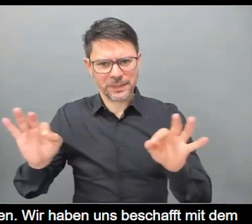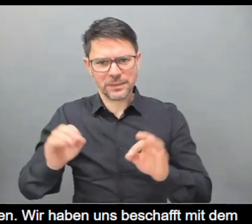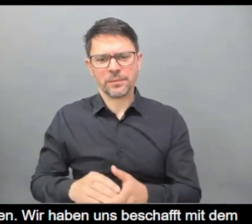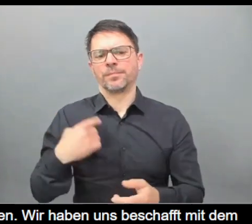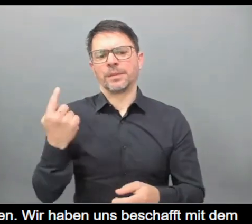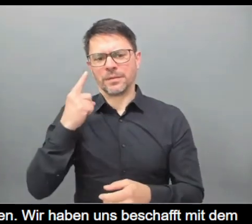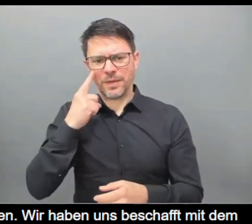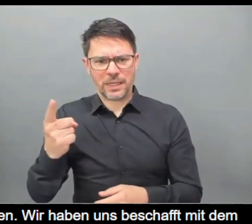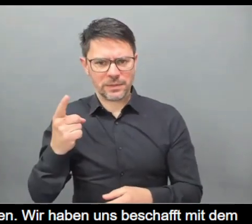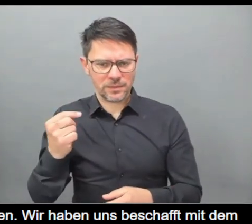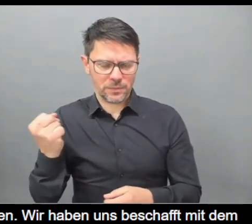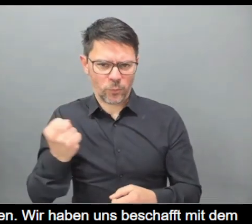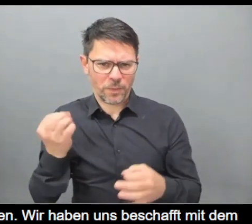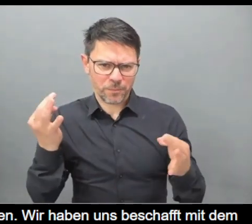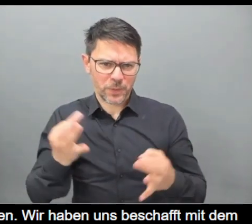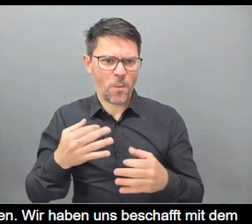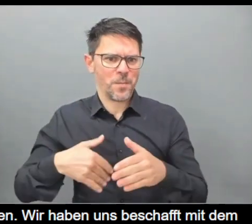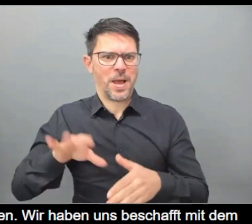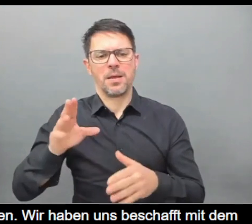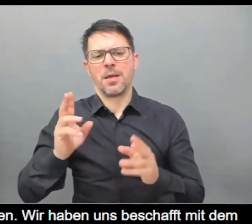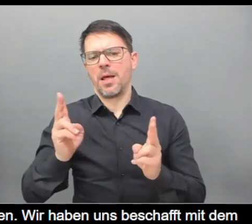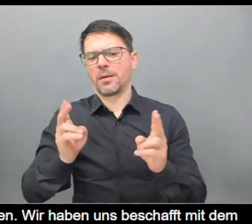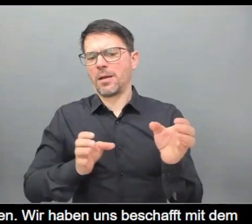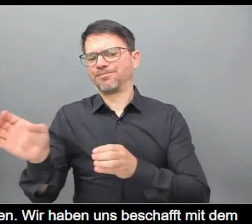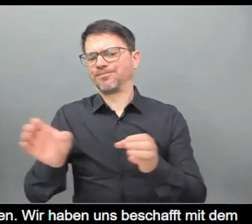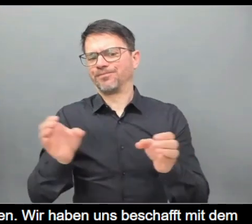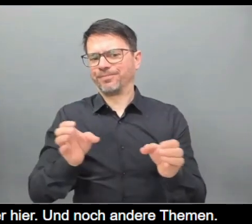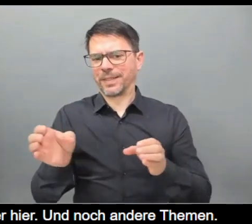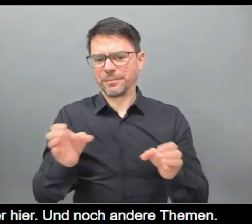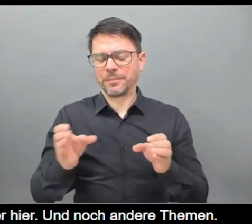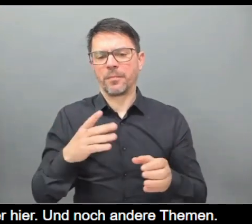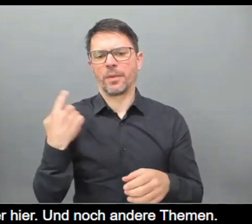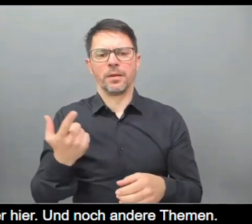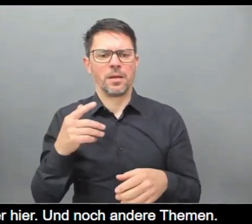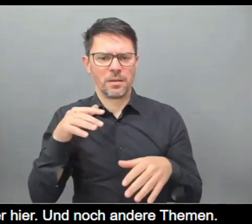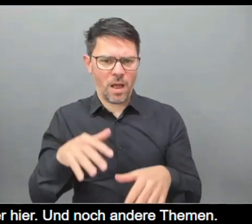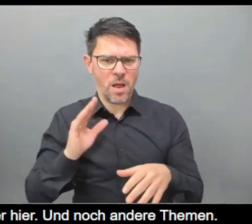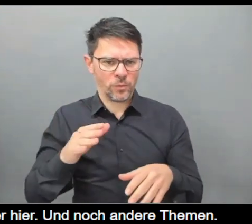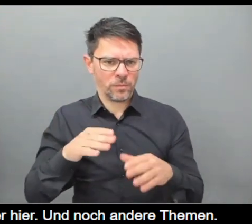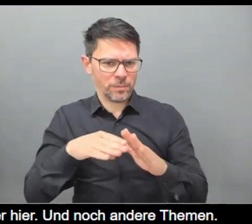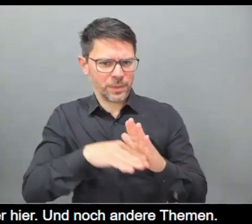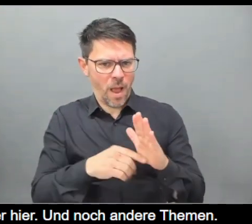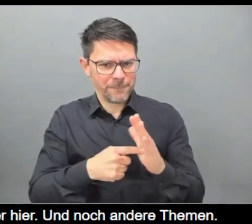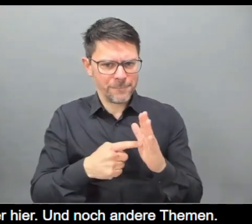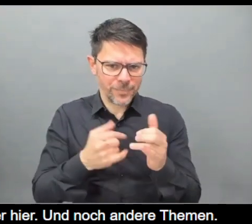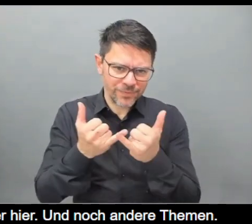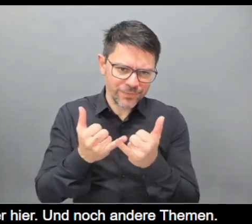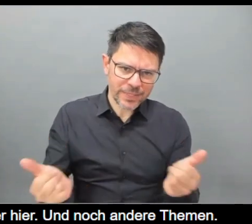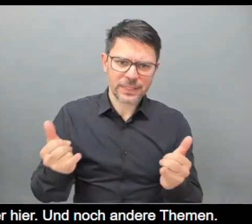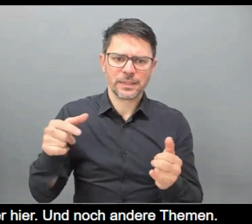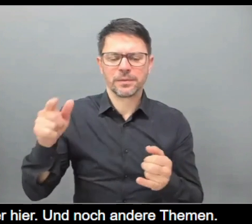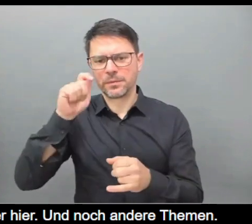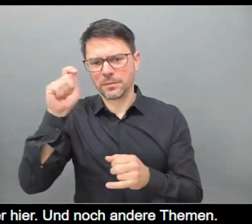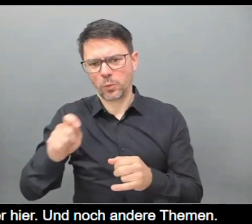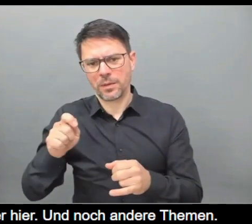wir wissen auch, dass derartige Maßnahmen häufig erst mit zeitlichem Abstand ihre Wirkung entfalten, weil auch